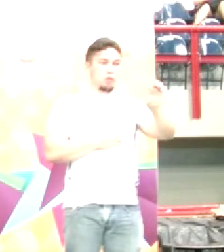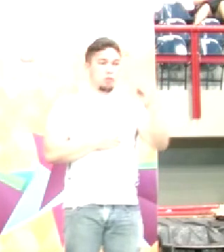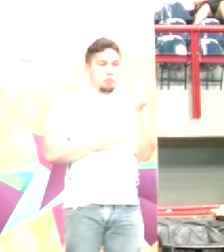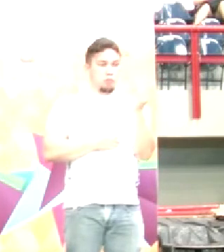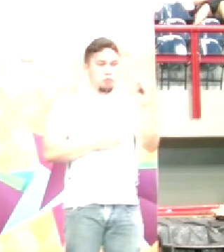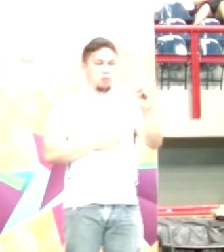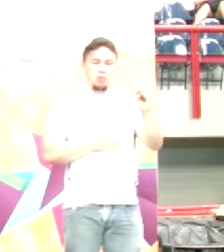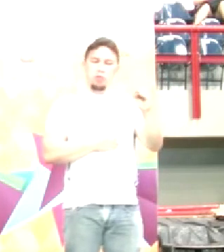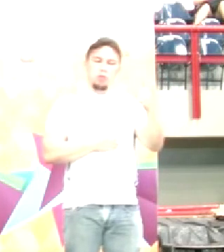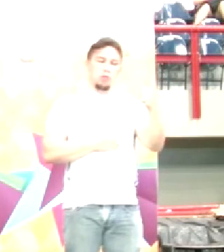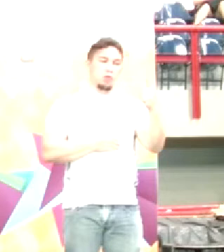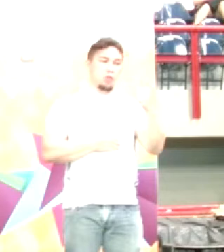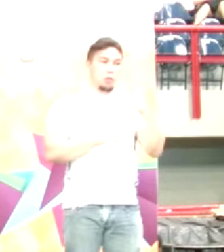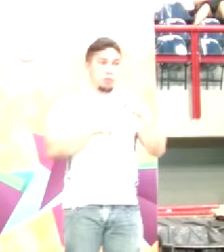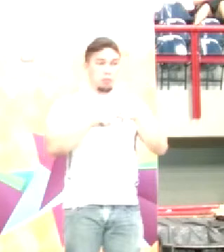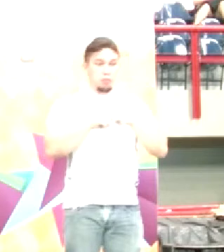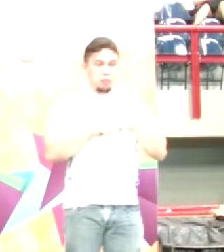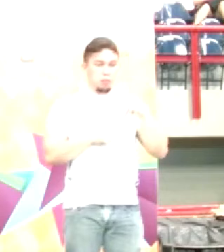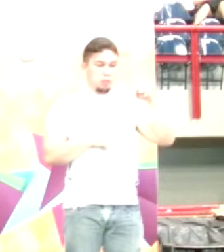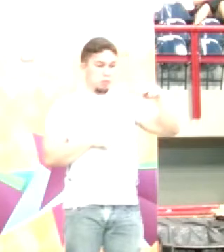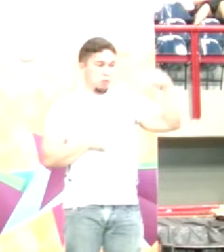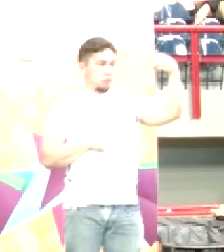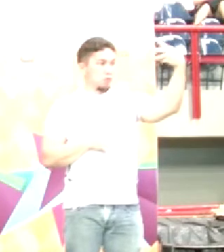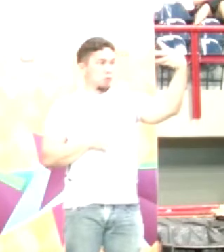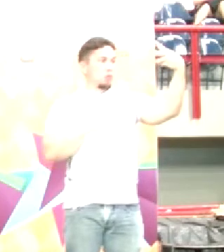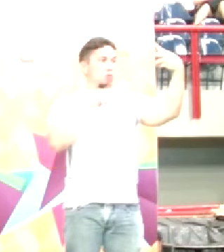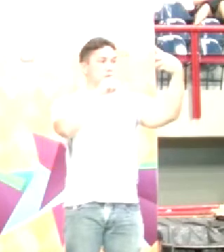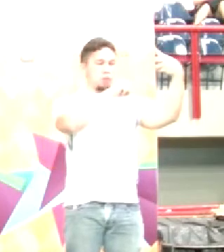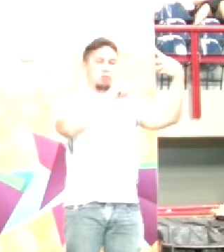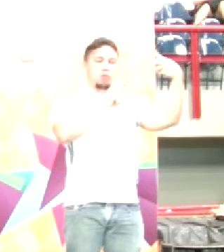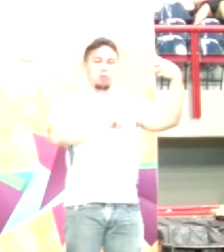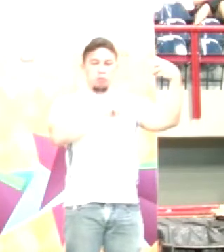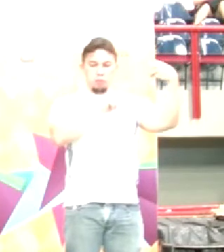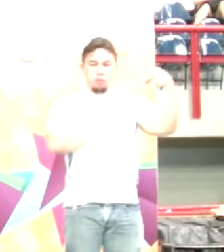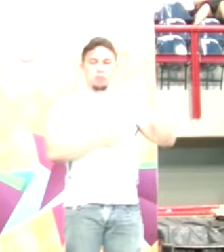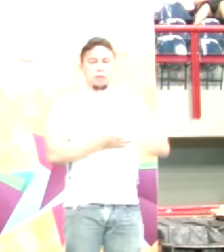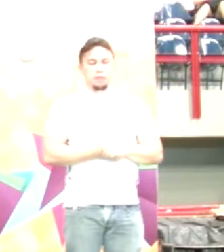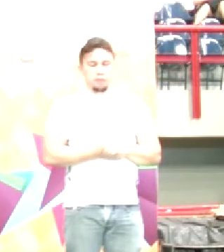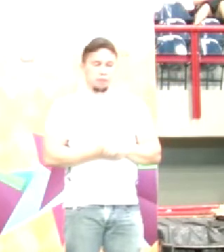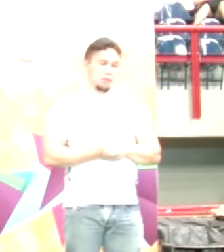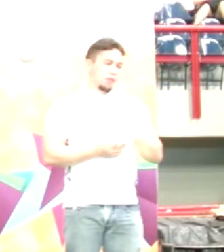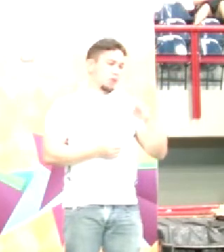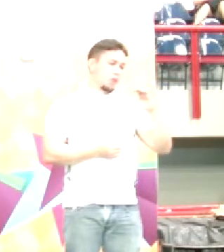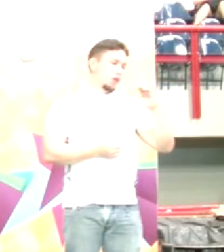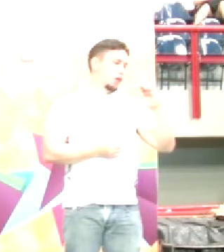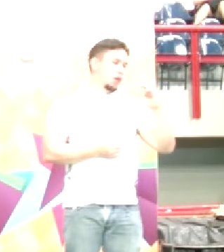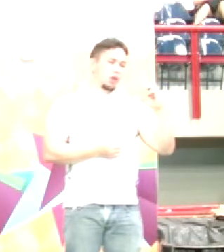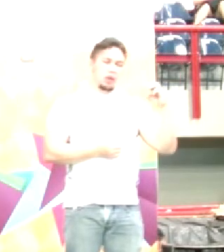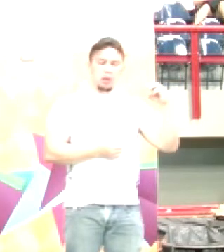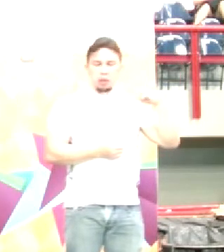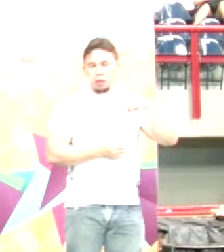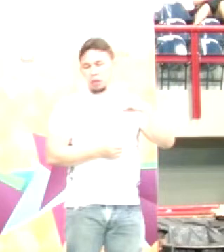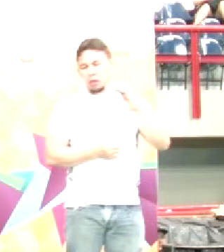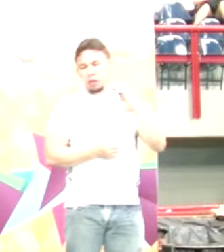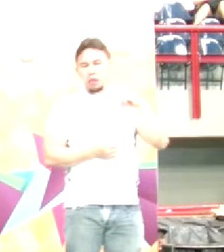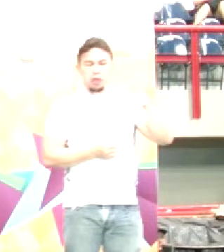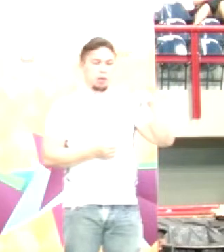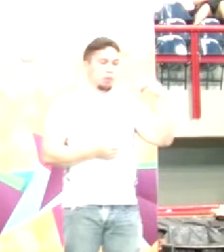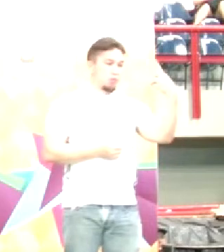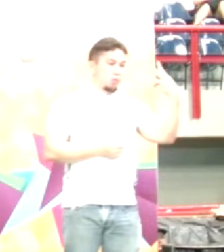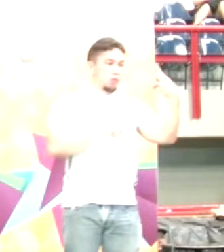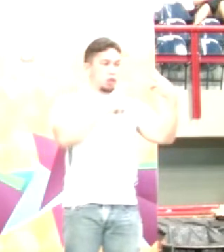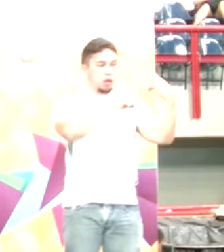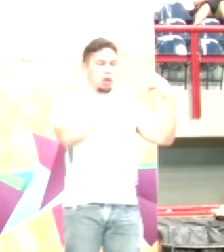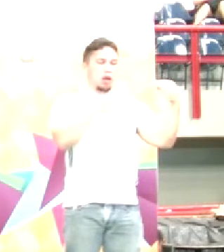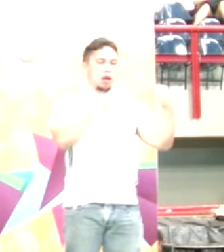palavra volume, mas como eu utilizei a unidade cúbica, se eu utilizar metro cúbico, centímetro cúbico, milímetro, qualquer